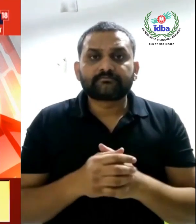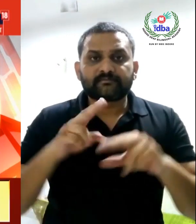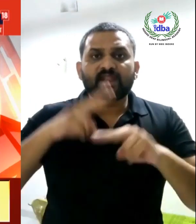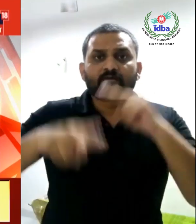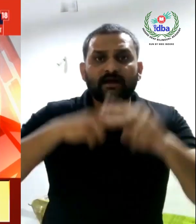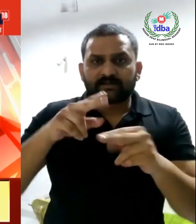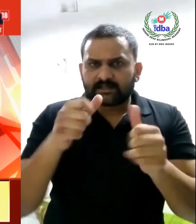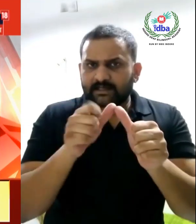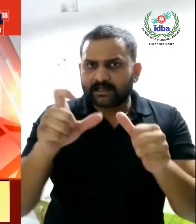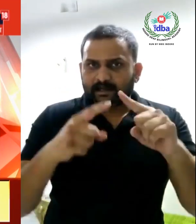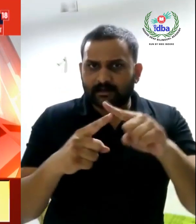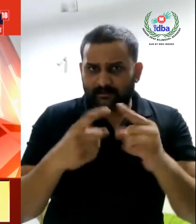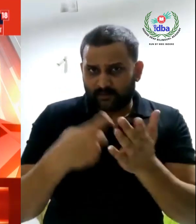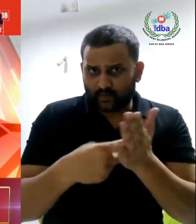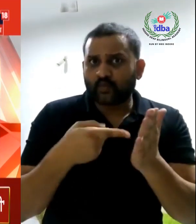फैक्ट्री एक्ट के अंतर्गत